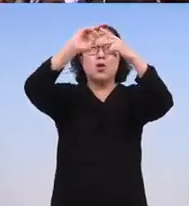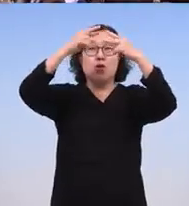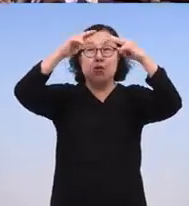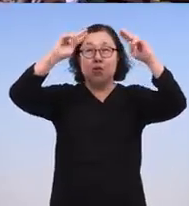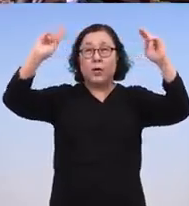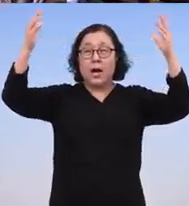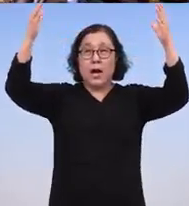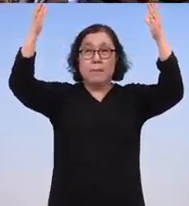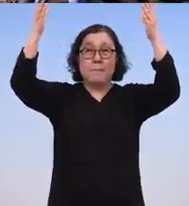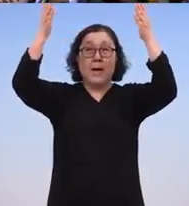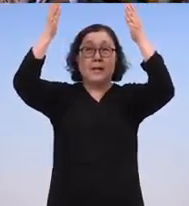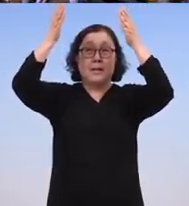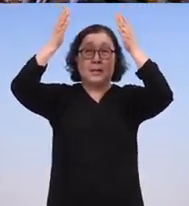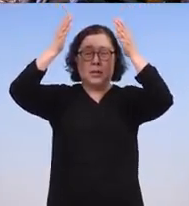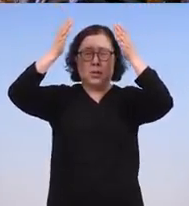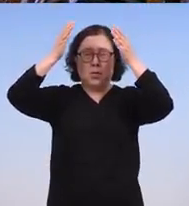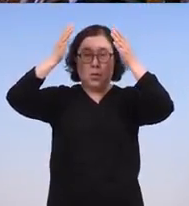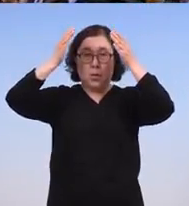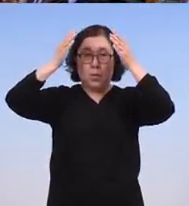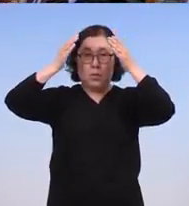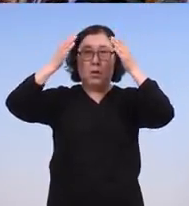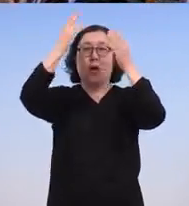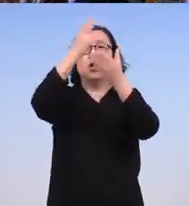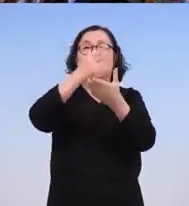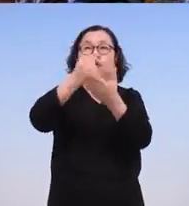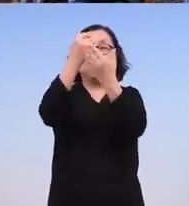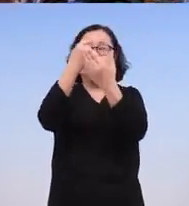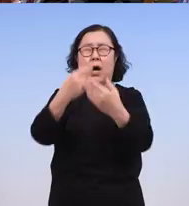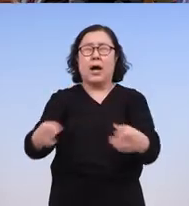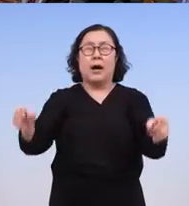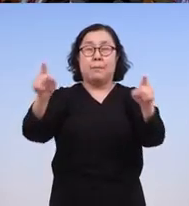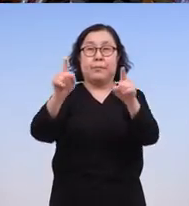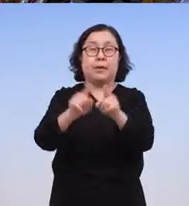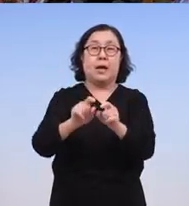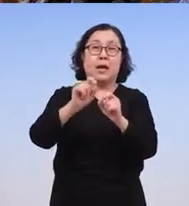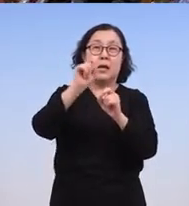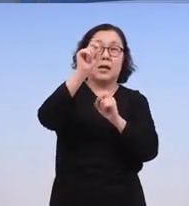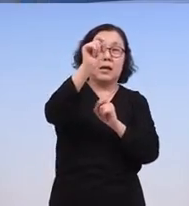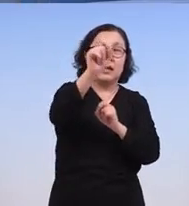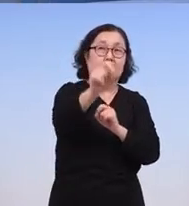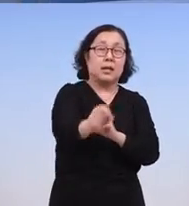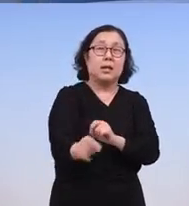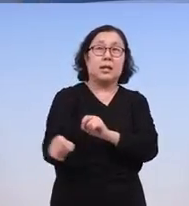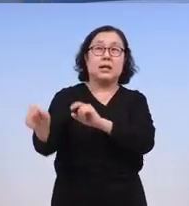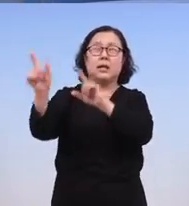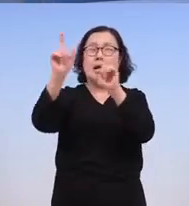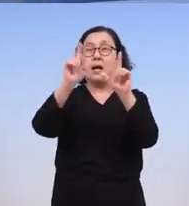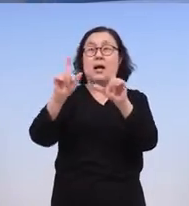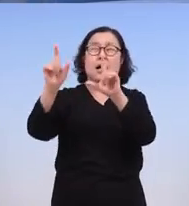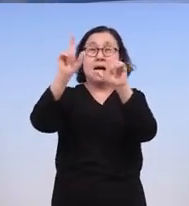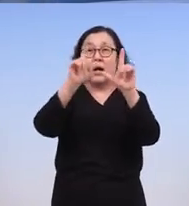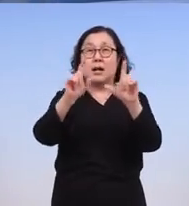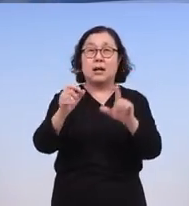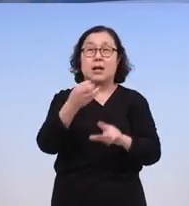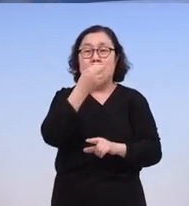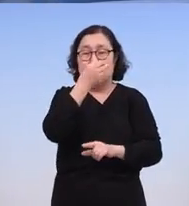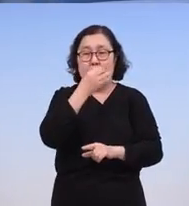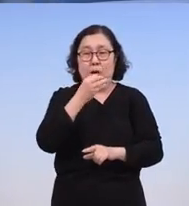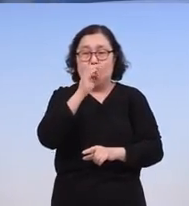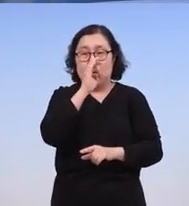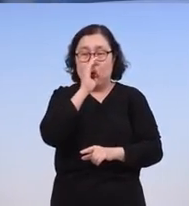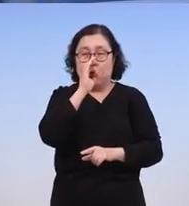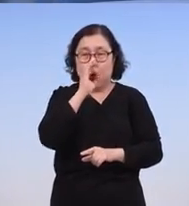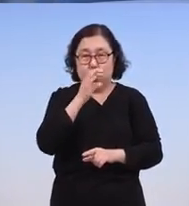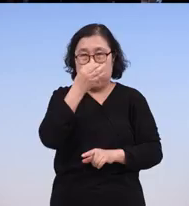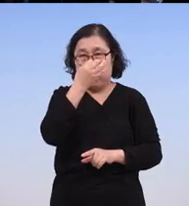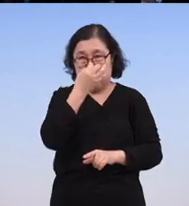내려놓고 빛난 별유광 받아 쓰고서 주와 함께 한숨 가시고 죽음